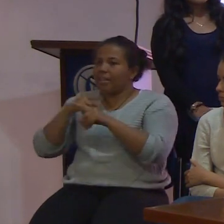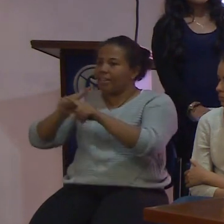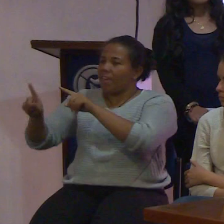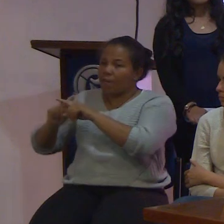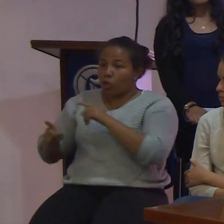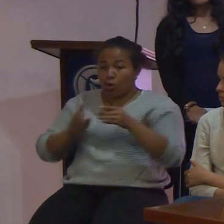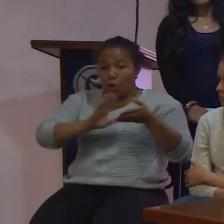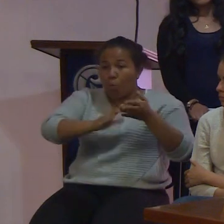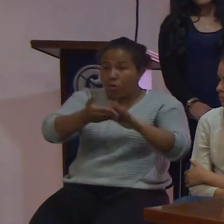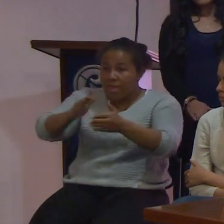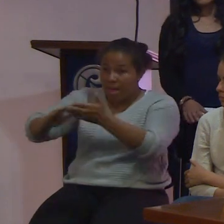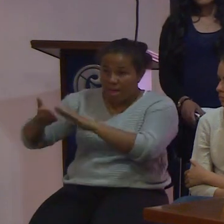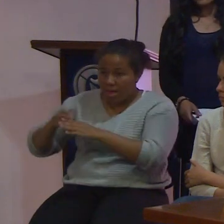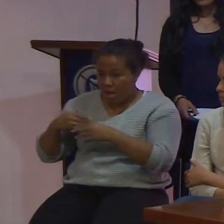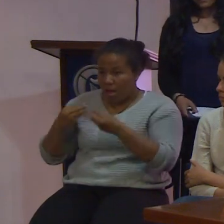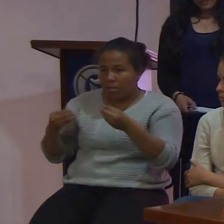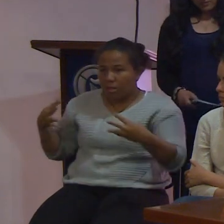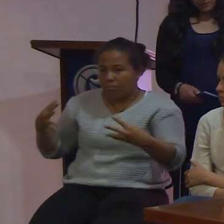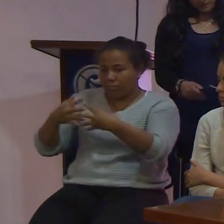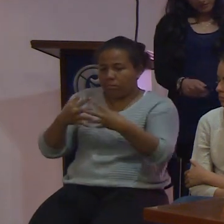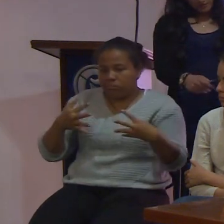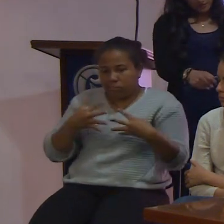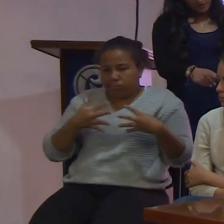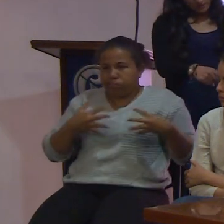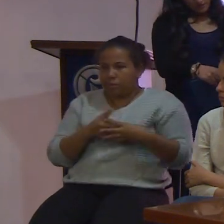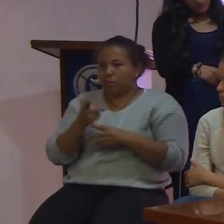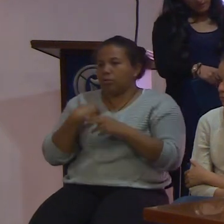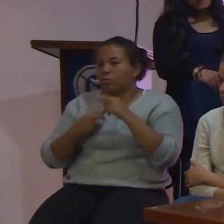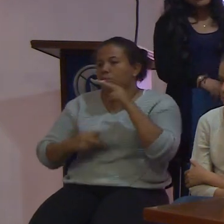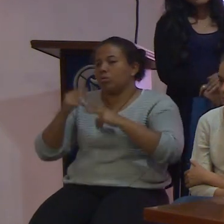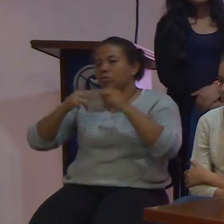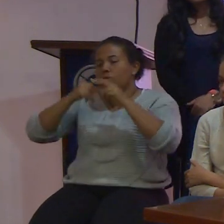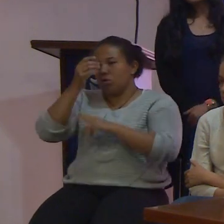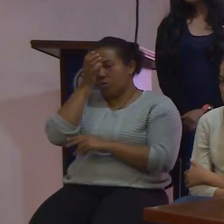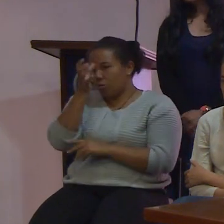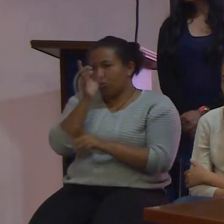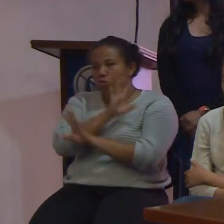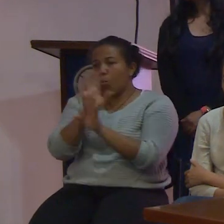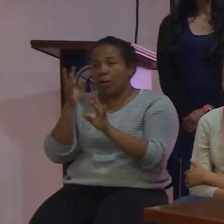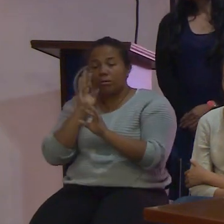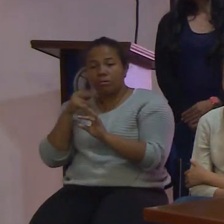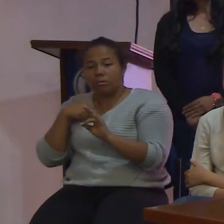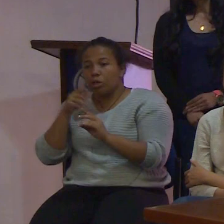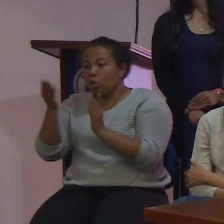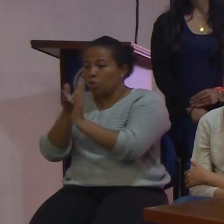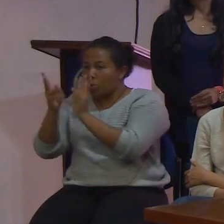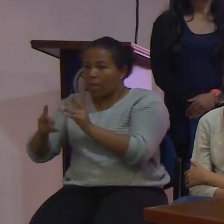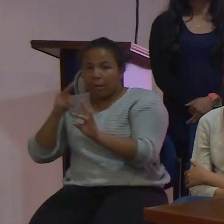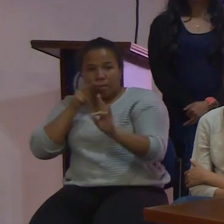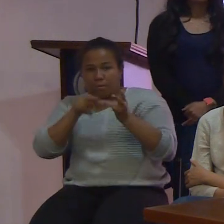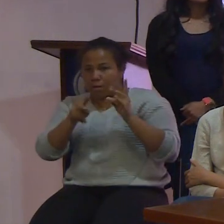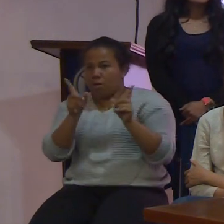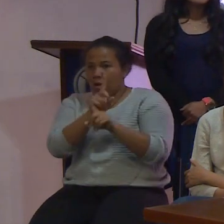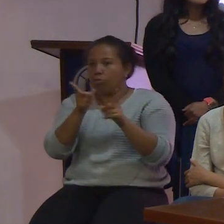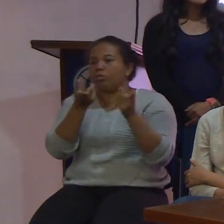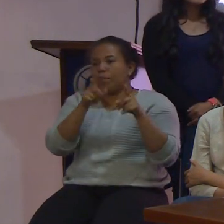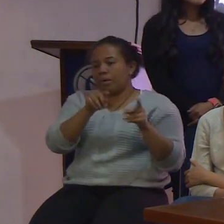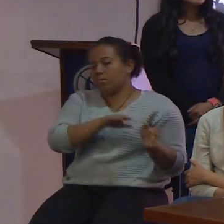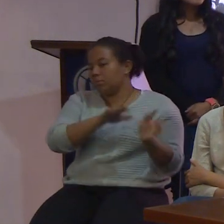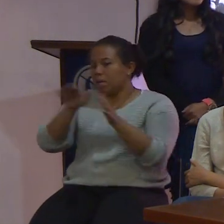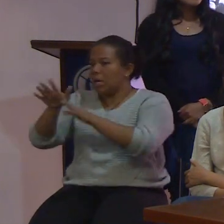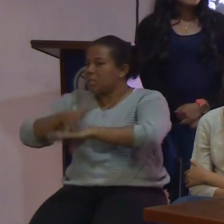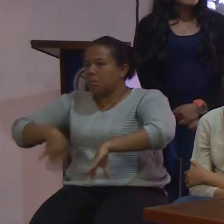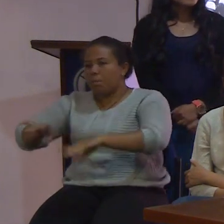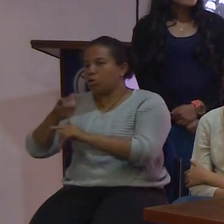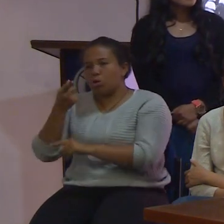diferentes comunidades en la construcción del conocimiento, no solo desde la perspectiva de los estudiantes, sino también en espacios no convencionales.